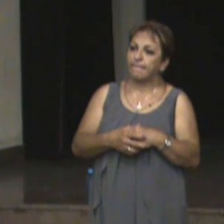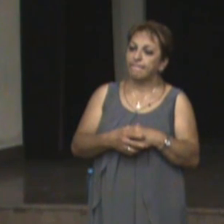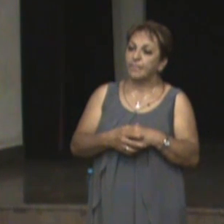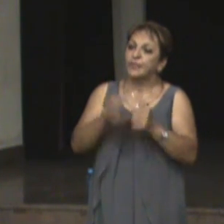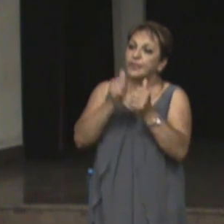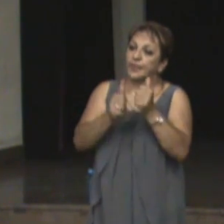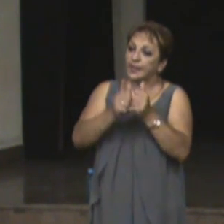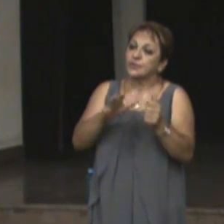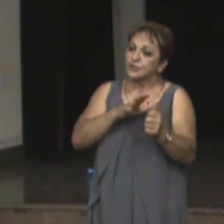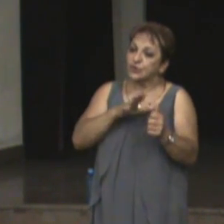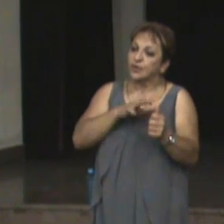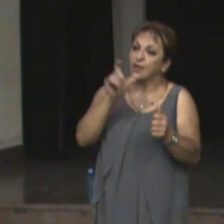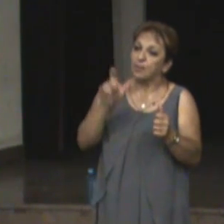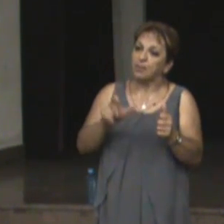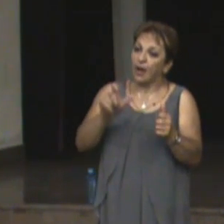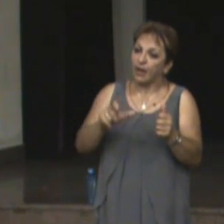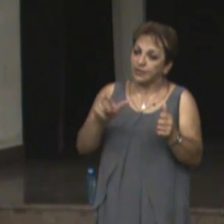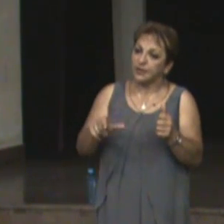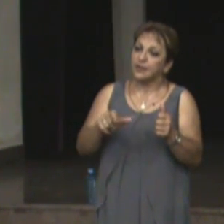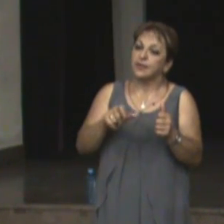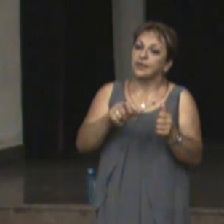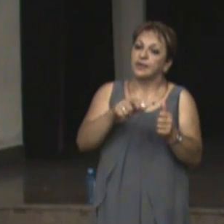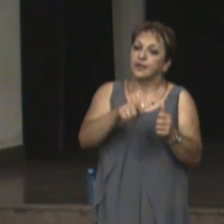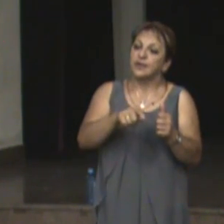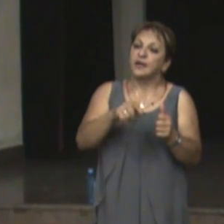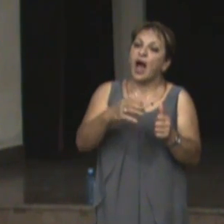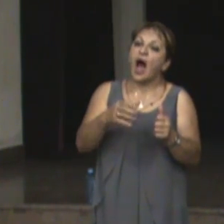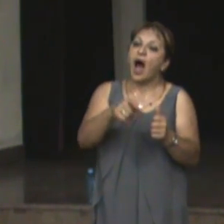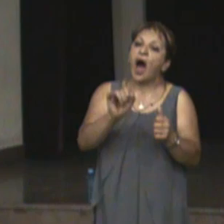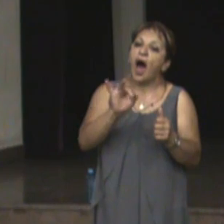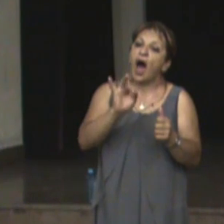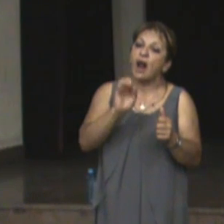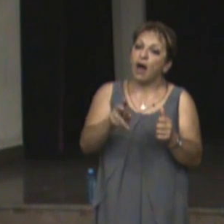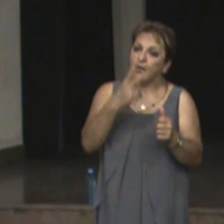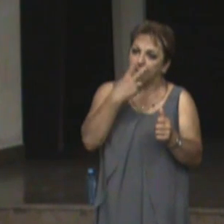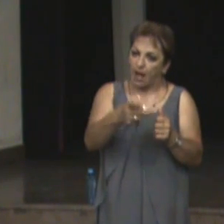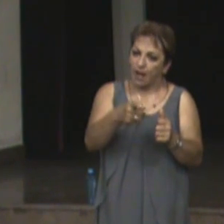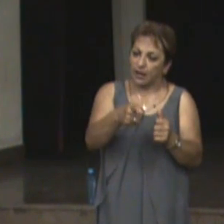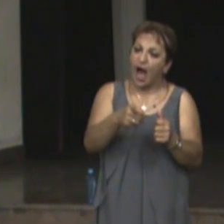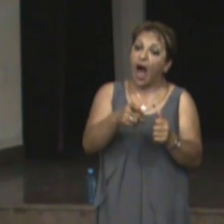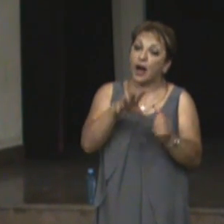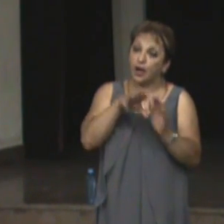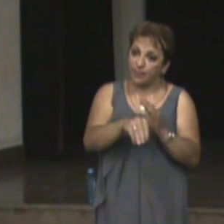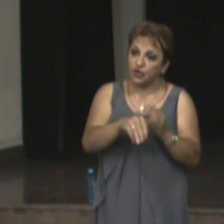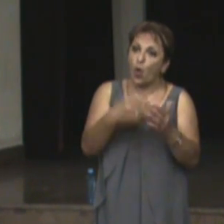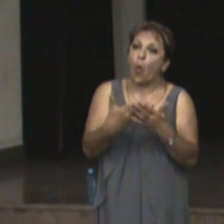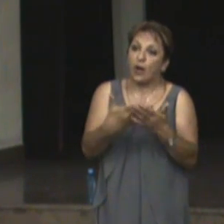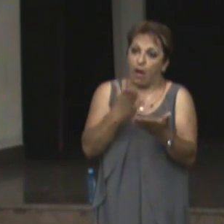շատ հաճախ մարդիկ այս առակին նորից անդրադառնան, ասում են, տեսեք, ինչպես որ այս առակի մեջ օրինակը